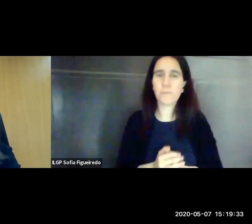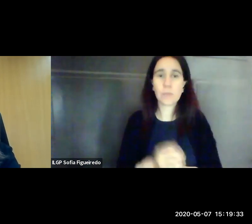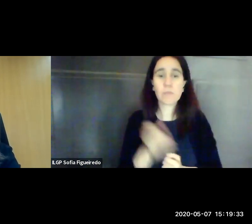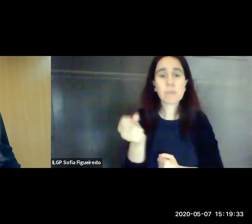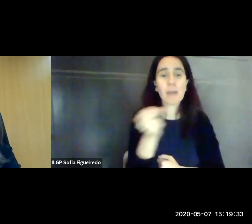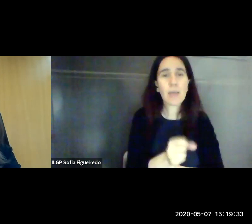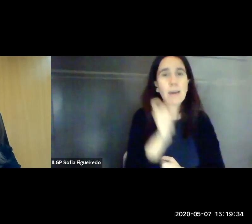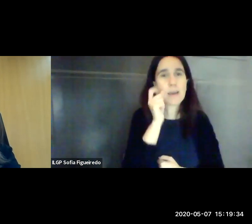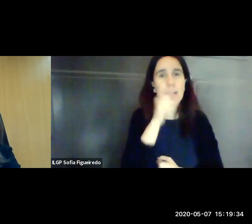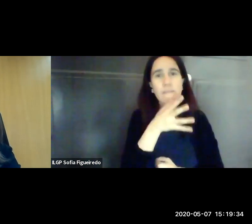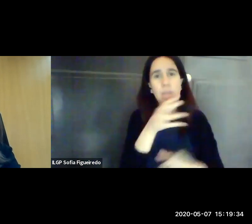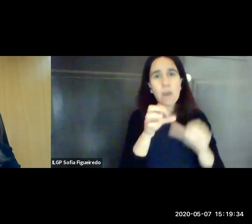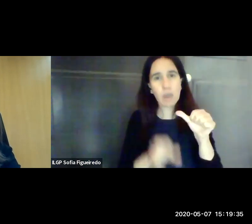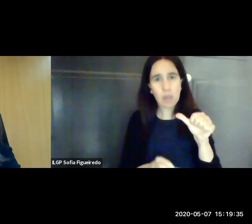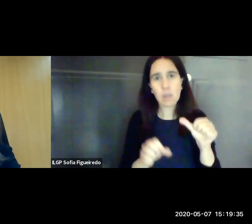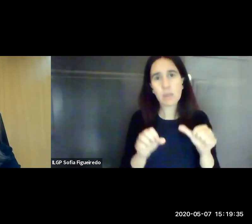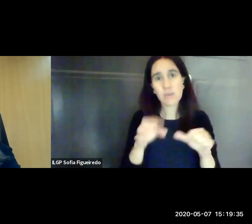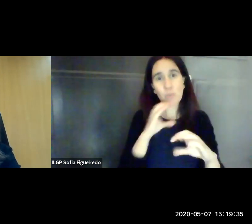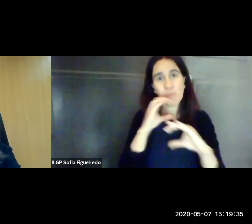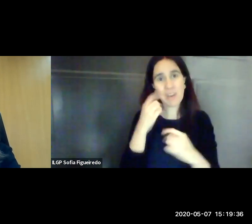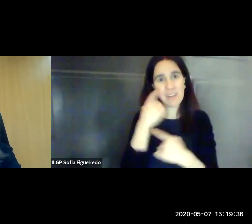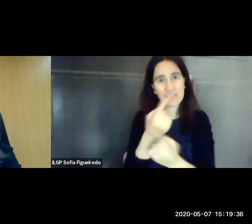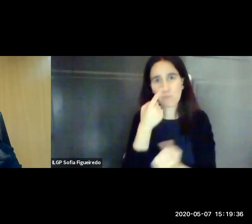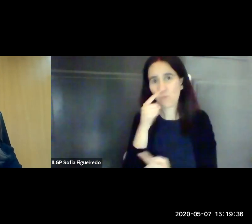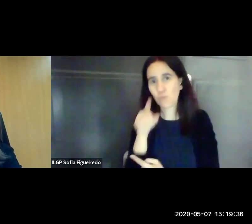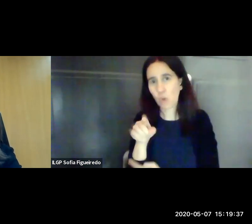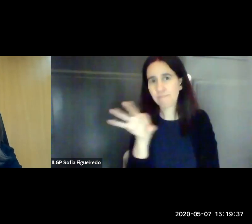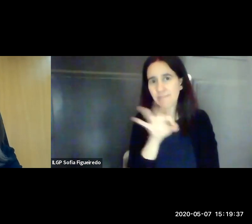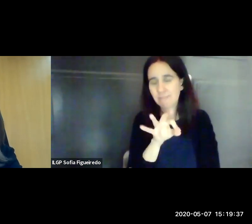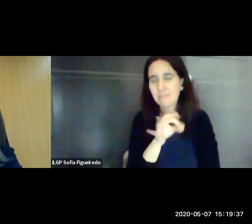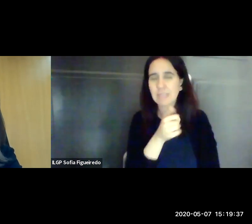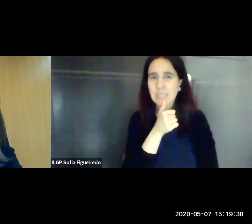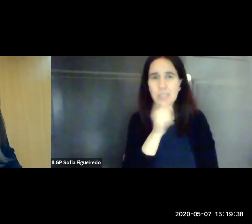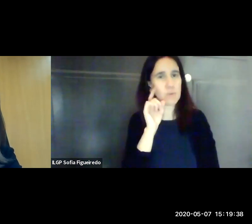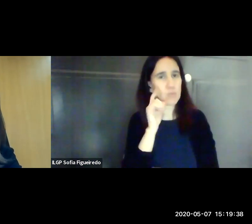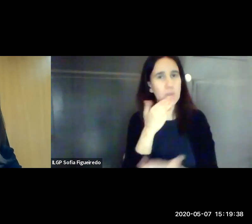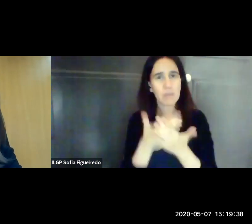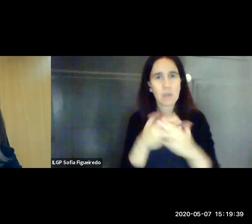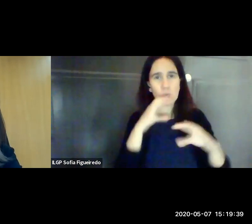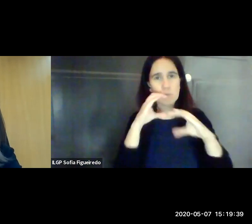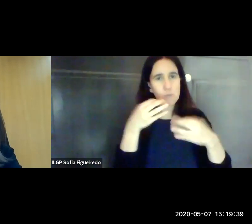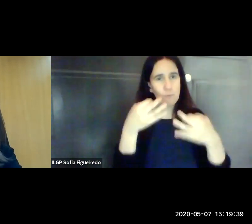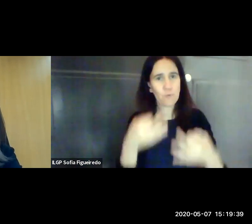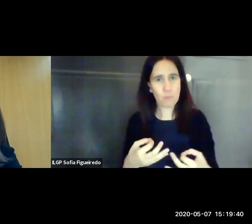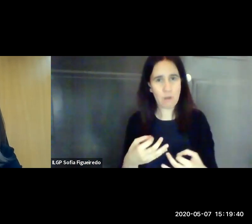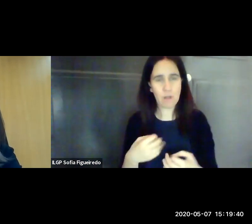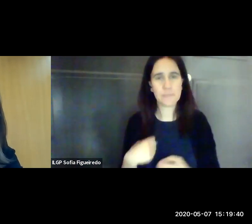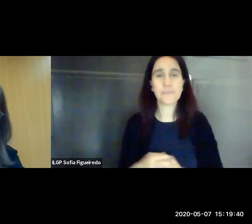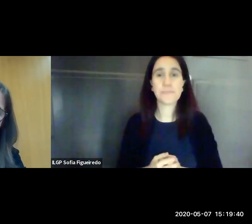vai comunicar também é uma decisão importante na comunicação formal. Ou